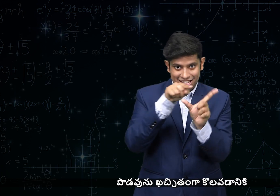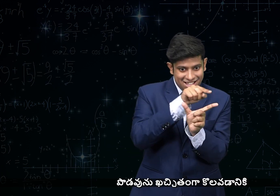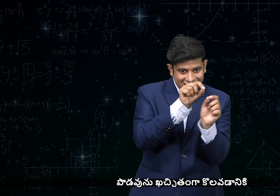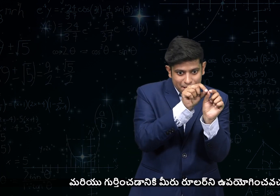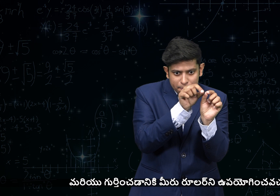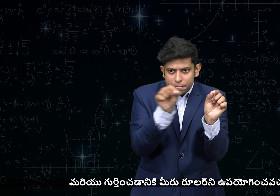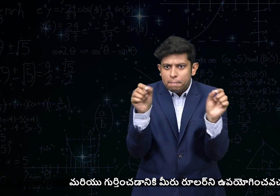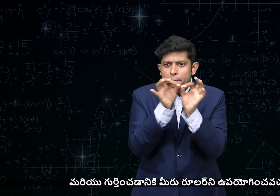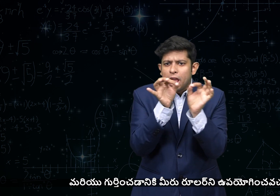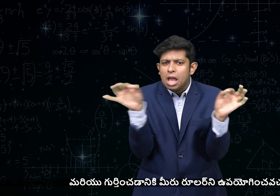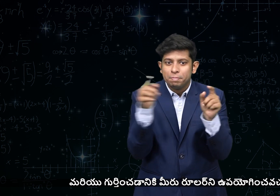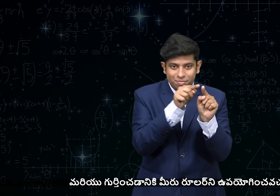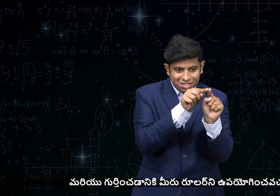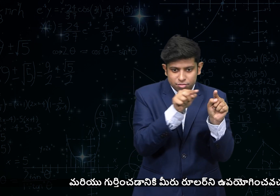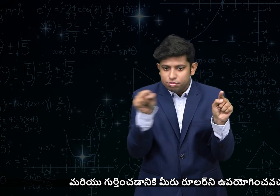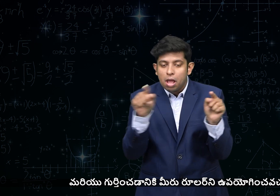కొలవడానికి మరియు గుర్తించడానికి మీరు